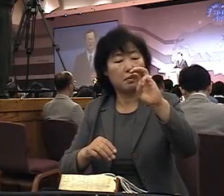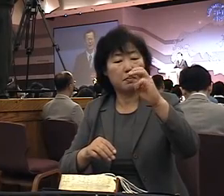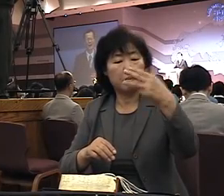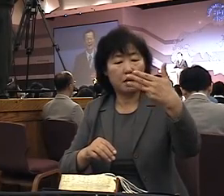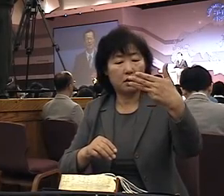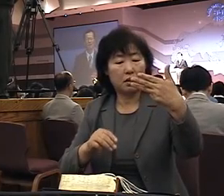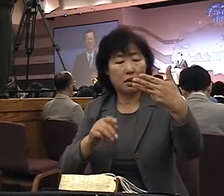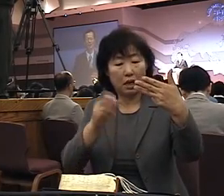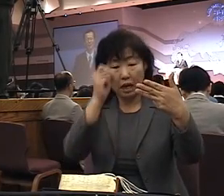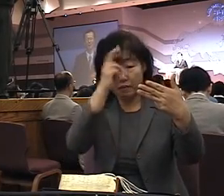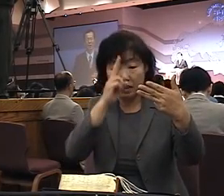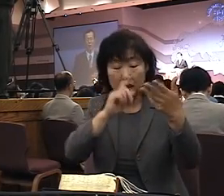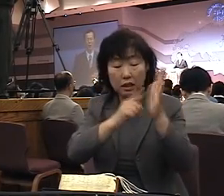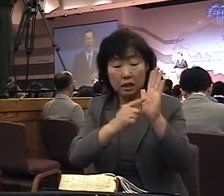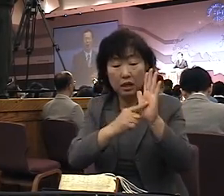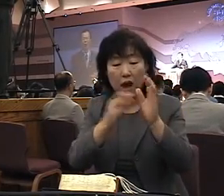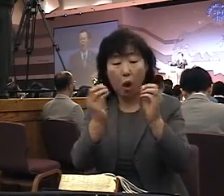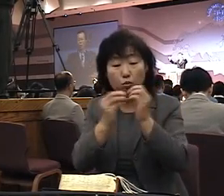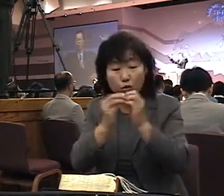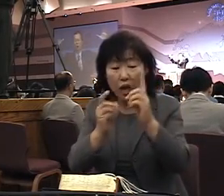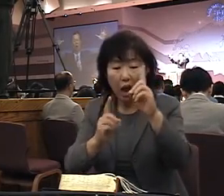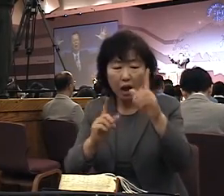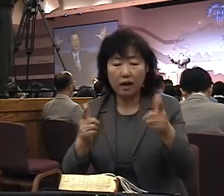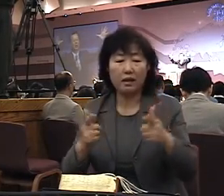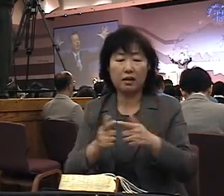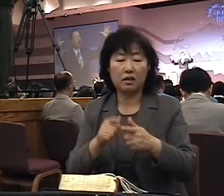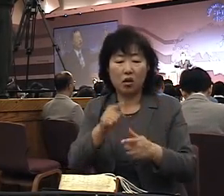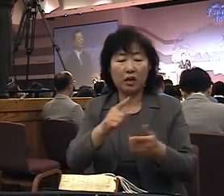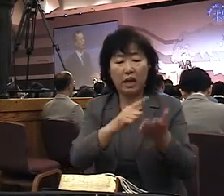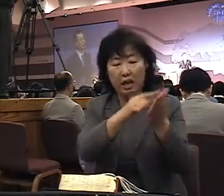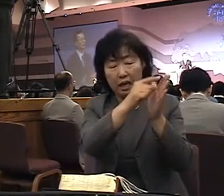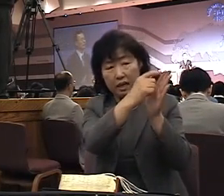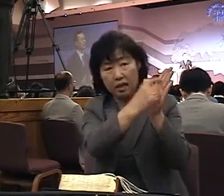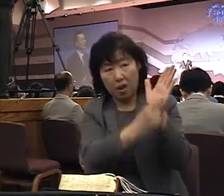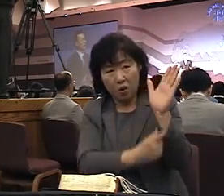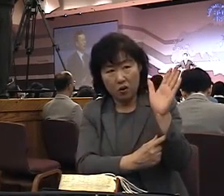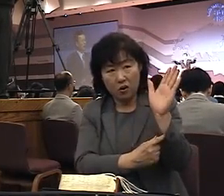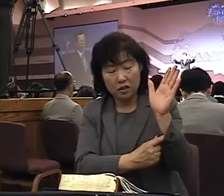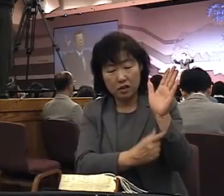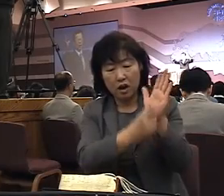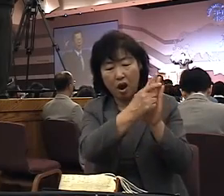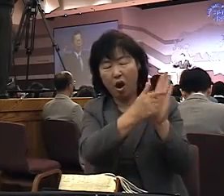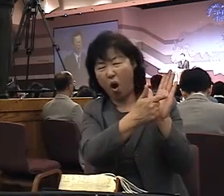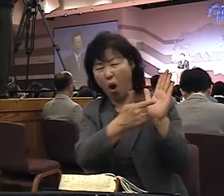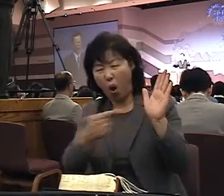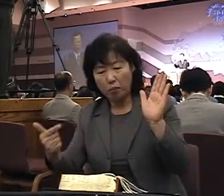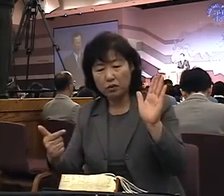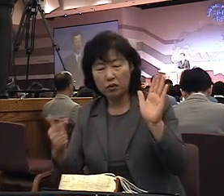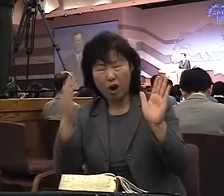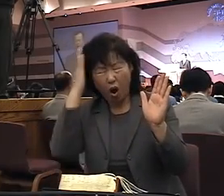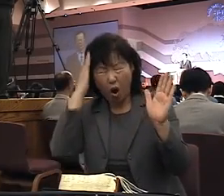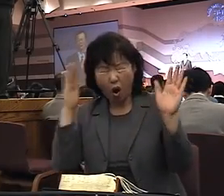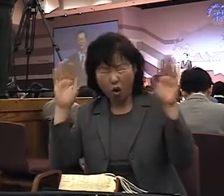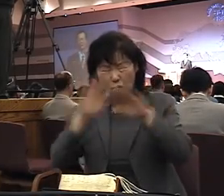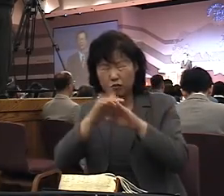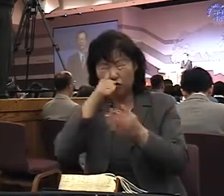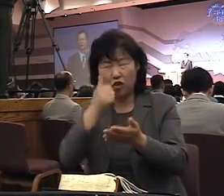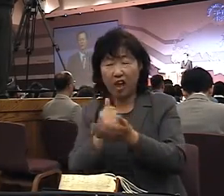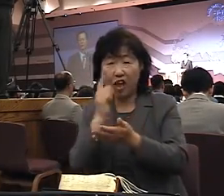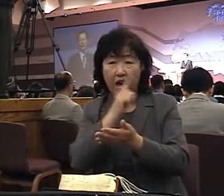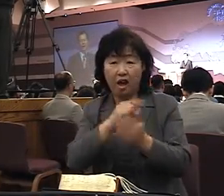장이 아닙니다. 거기 나온 엄청난 스캔들, 엄청난 어두운 죄악